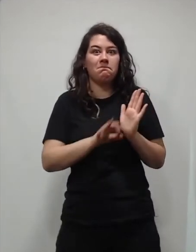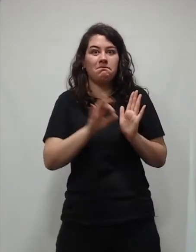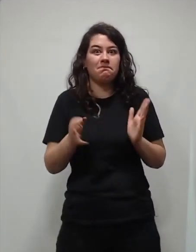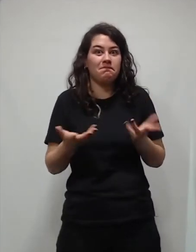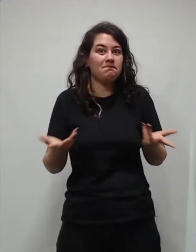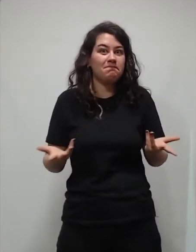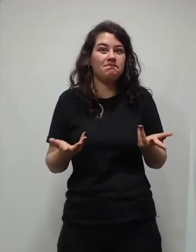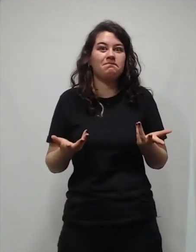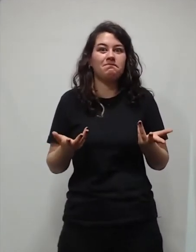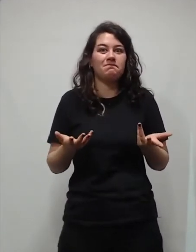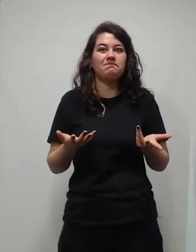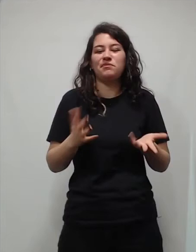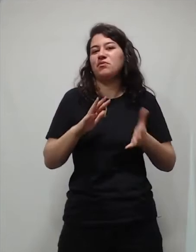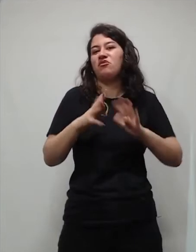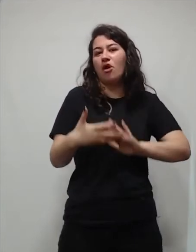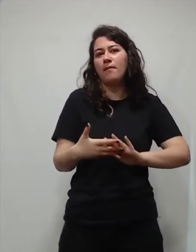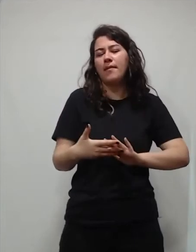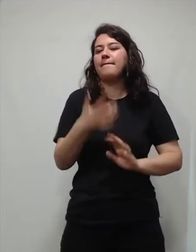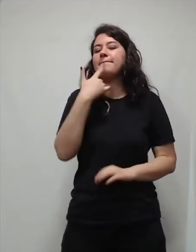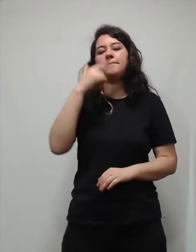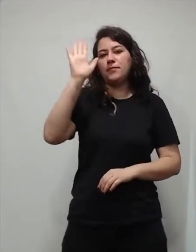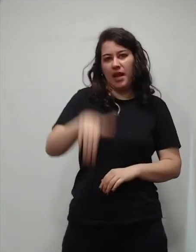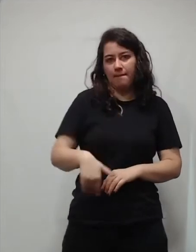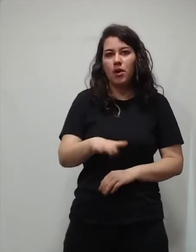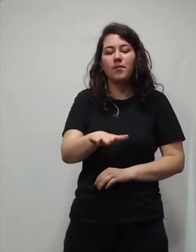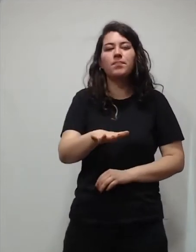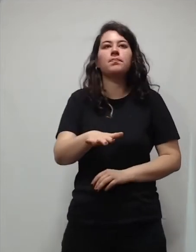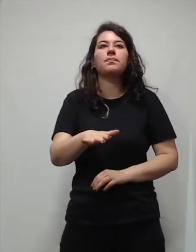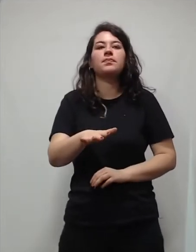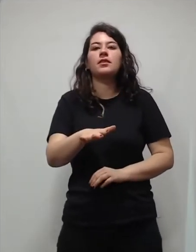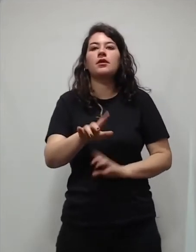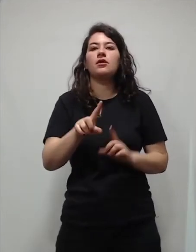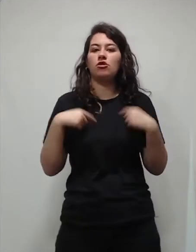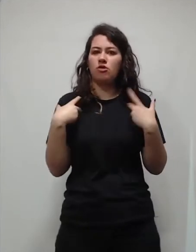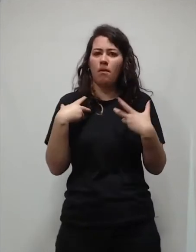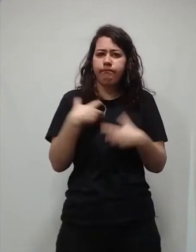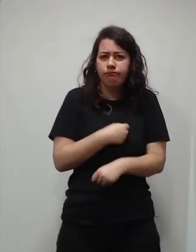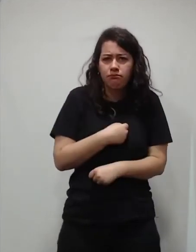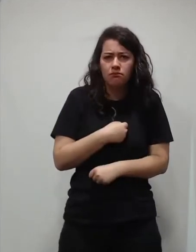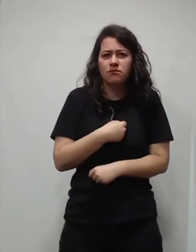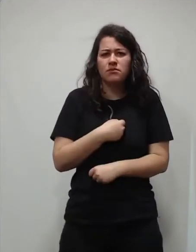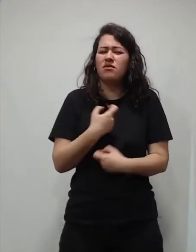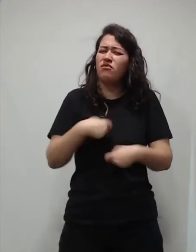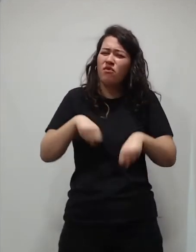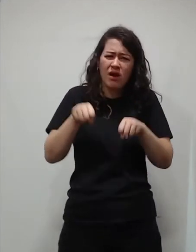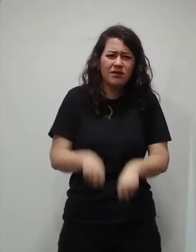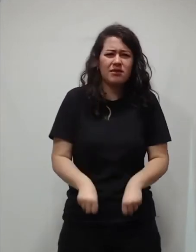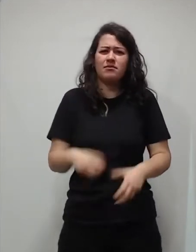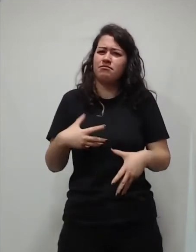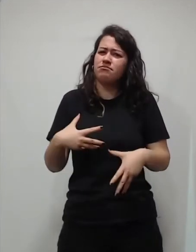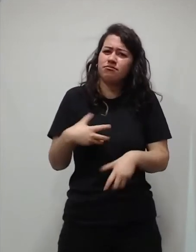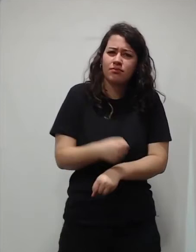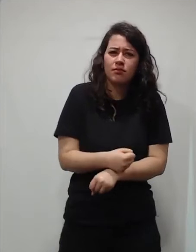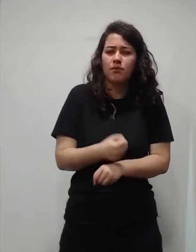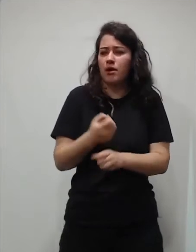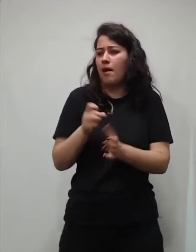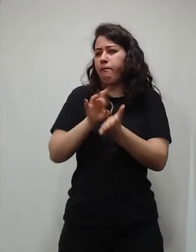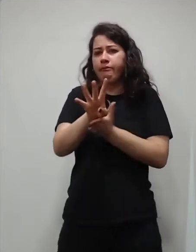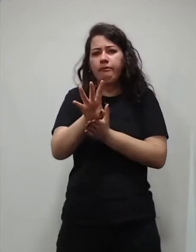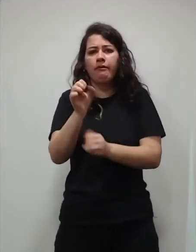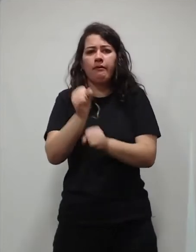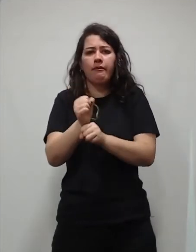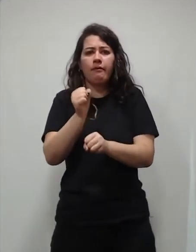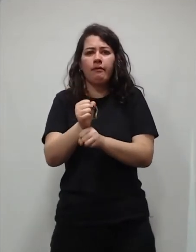sanitario. Parecería ser si, por ejemplo, nos deprimimos fuertemente por un desempleo, no